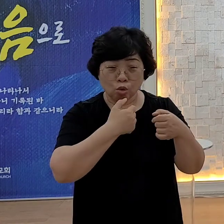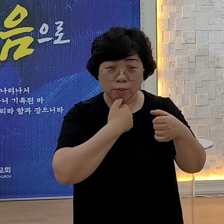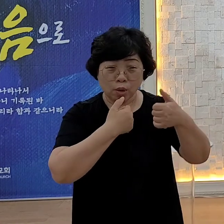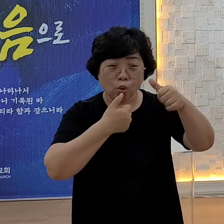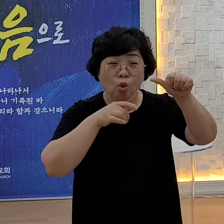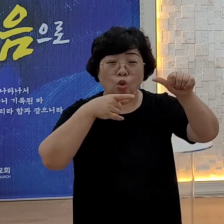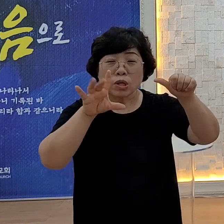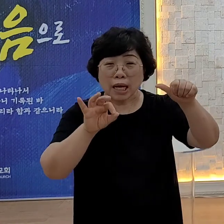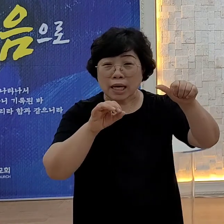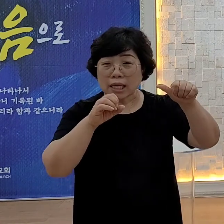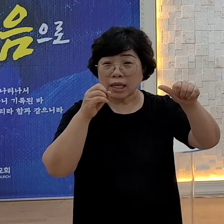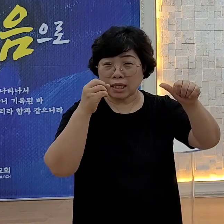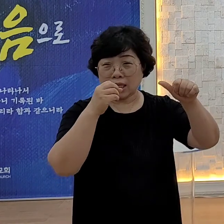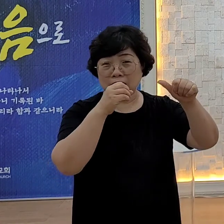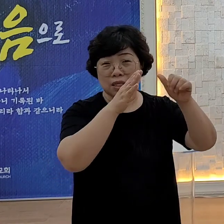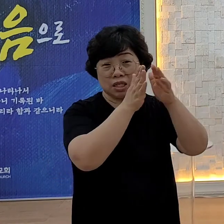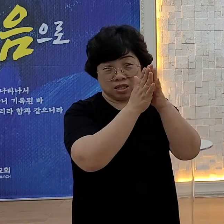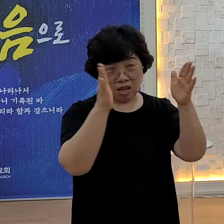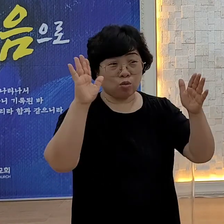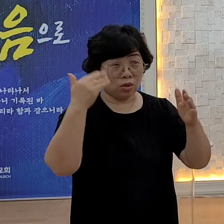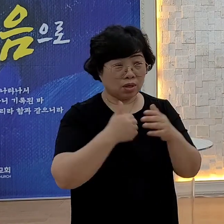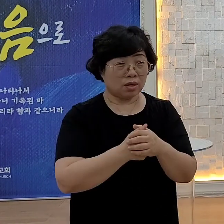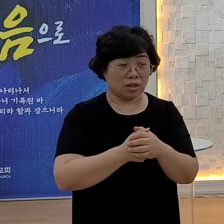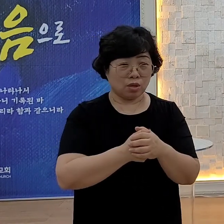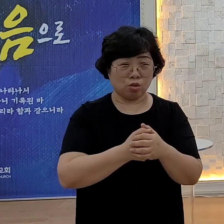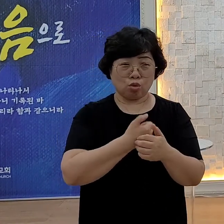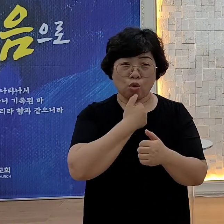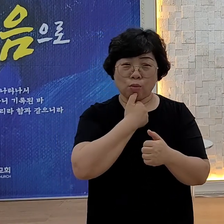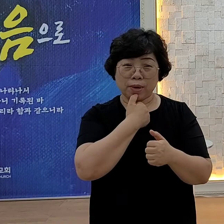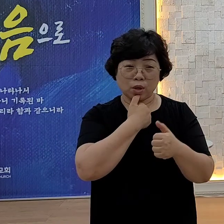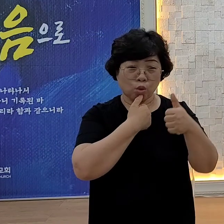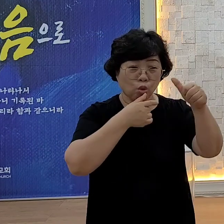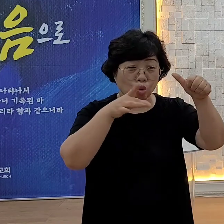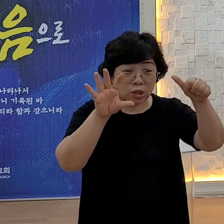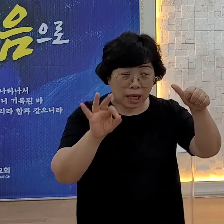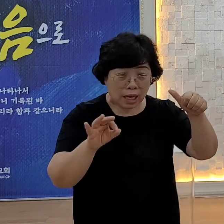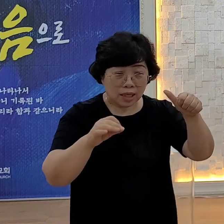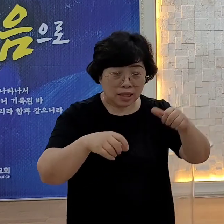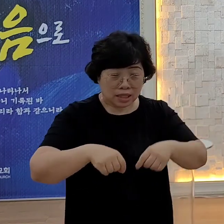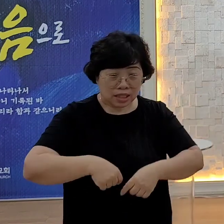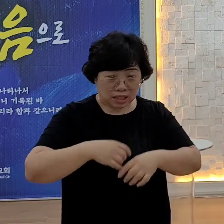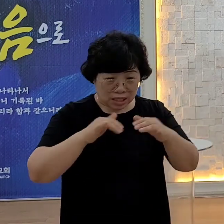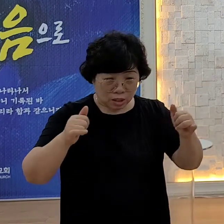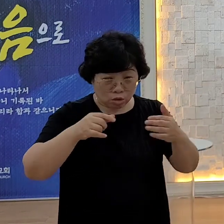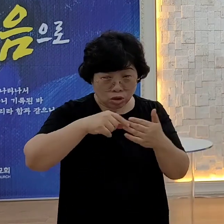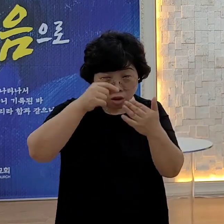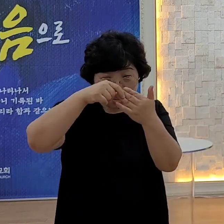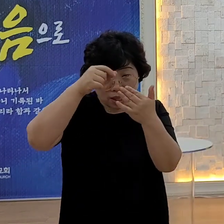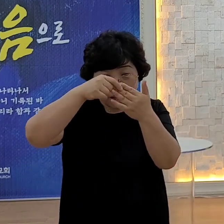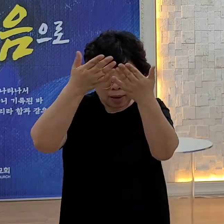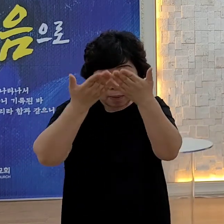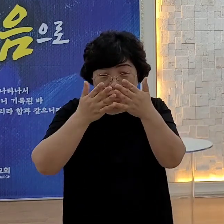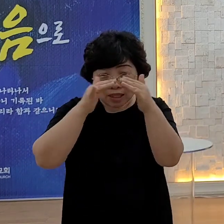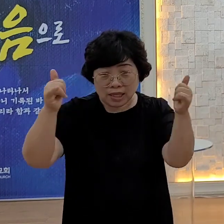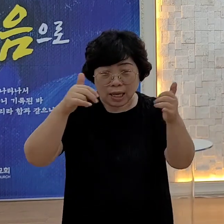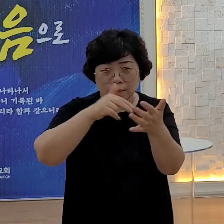얼마나 큰지를 알면 5장에는 이제 그런 자들의 삶이 이렇게 사는